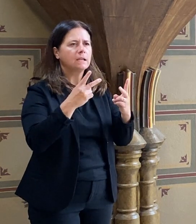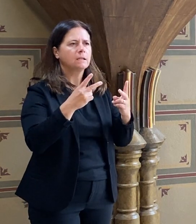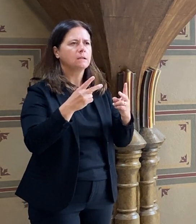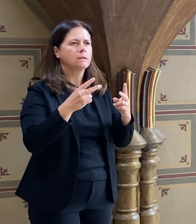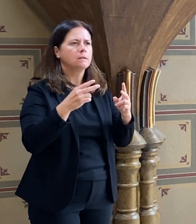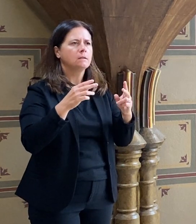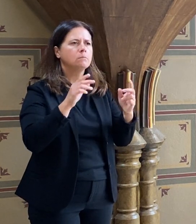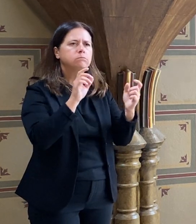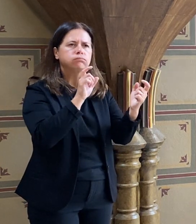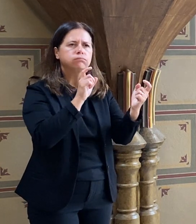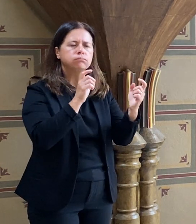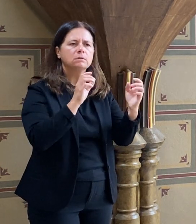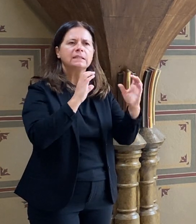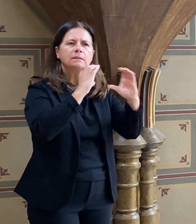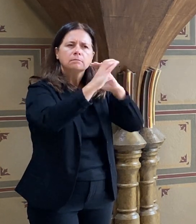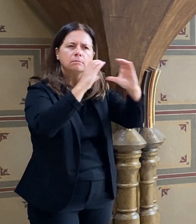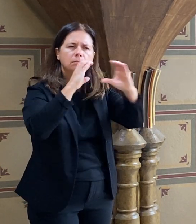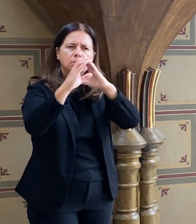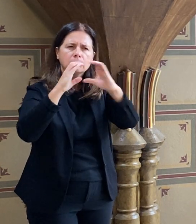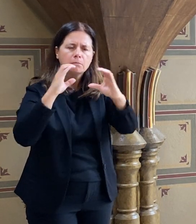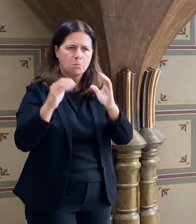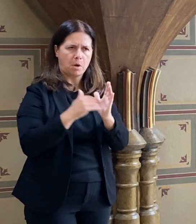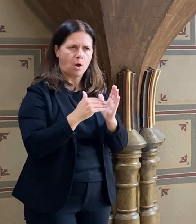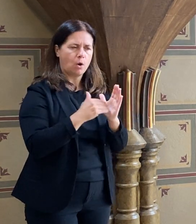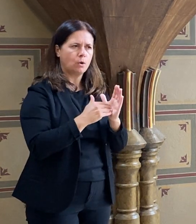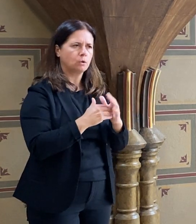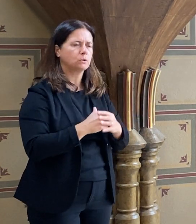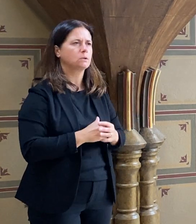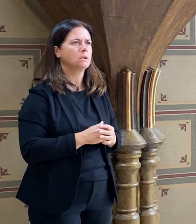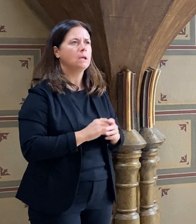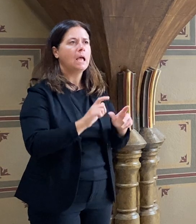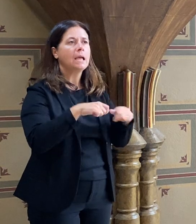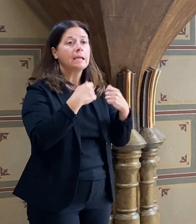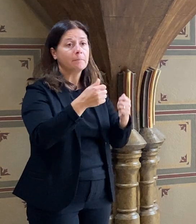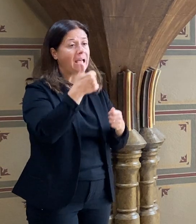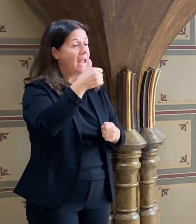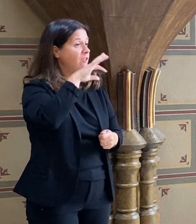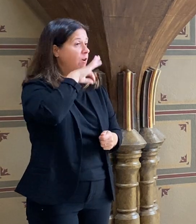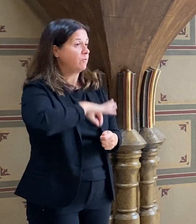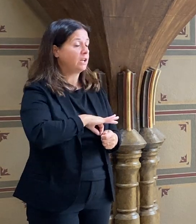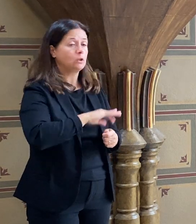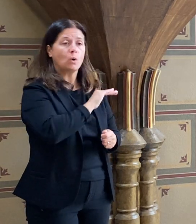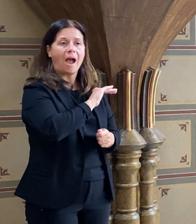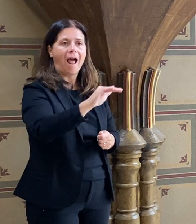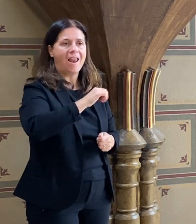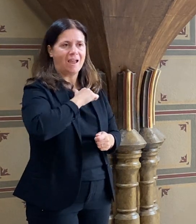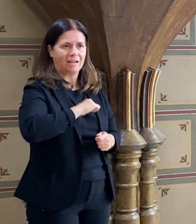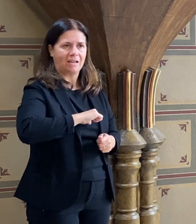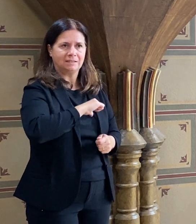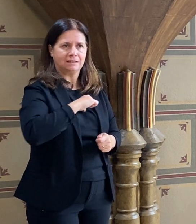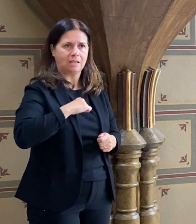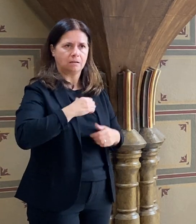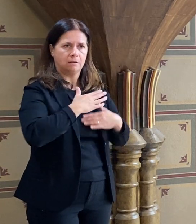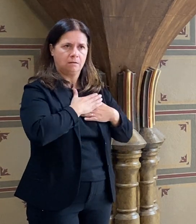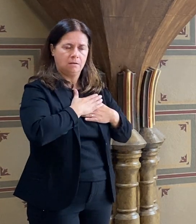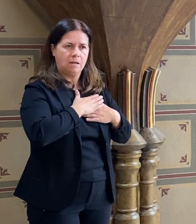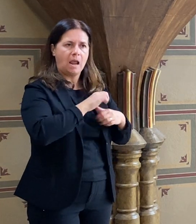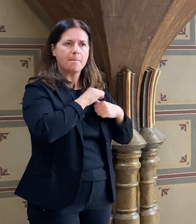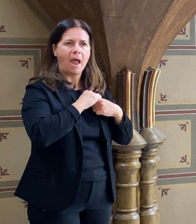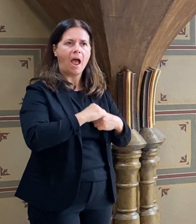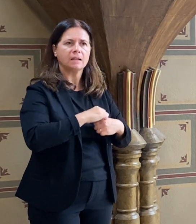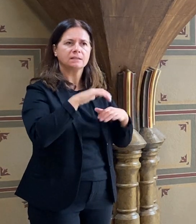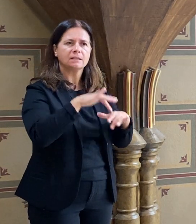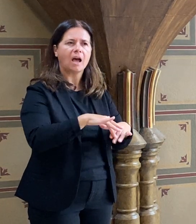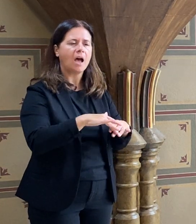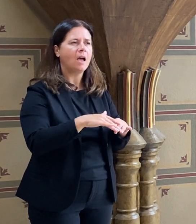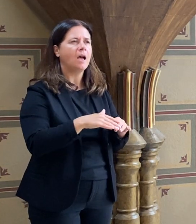sind wir, glaube ich, drüber weg. Denn es gibt ja eine Verpflichtung, die uns allen Christen aufs Herz geschrieben sein sollte, nämlich diese